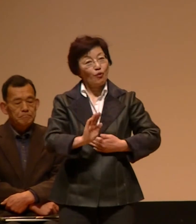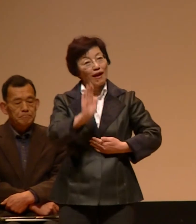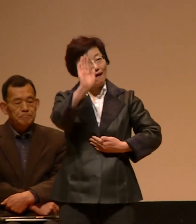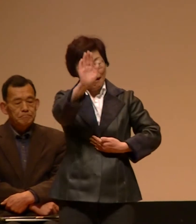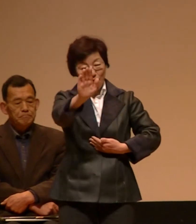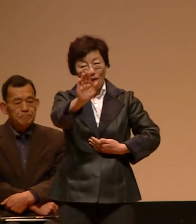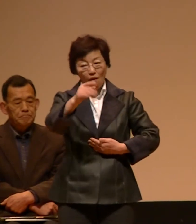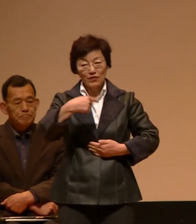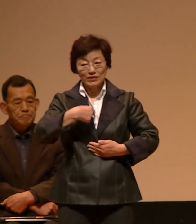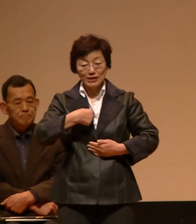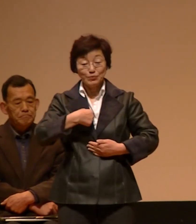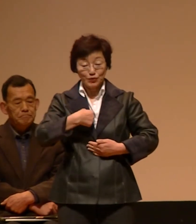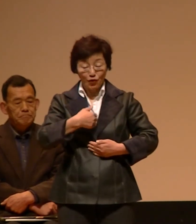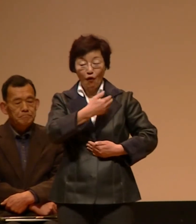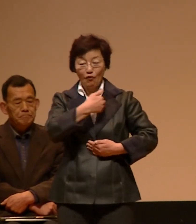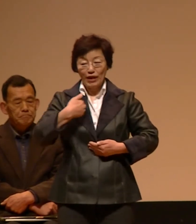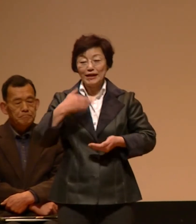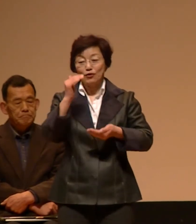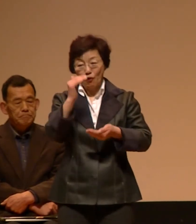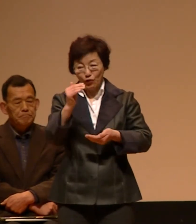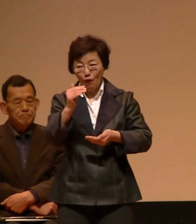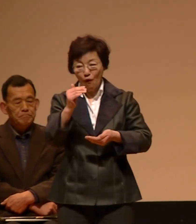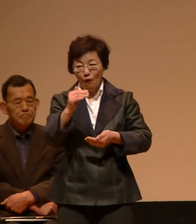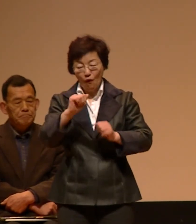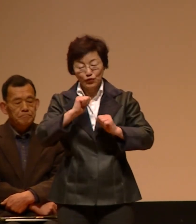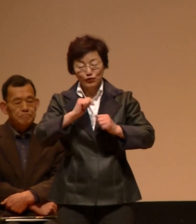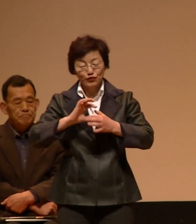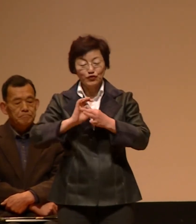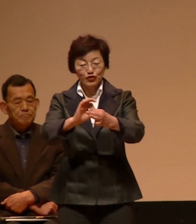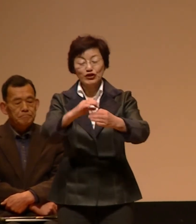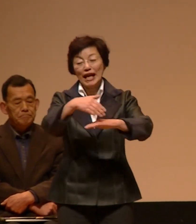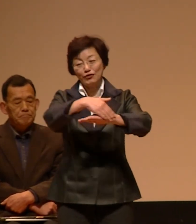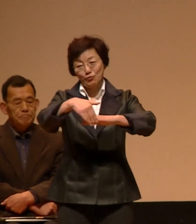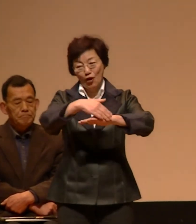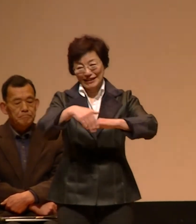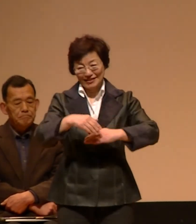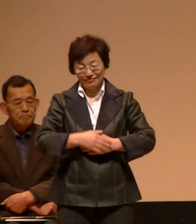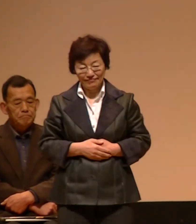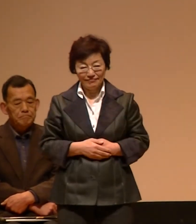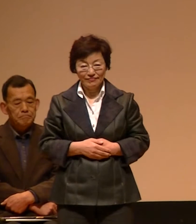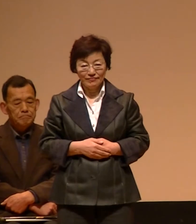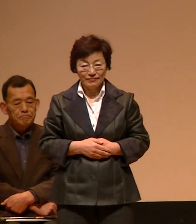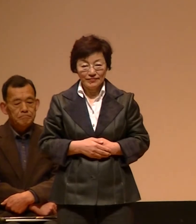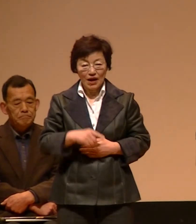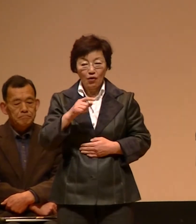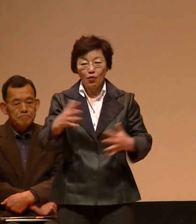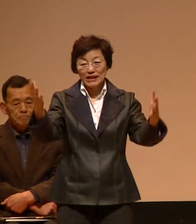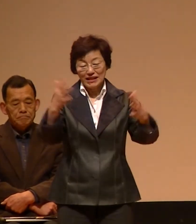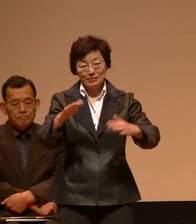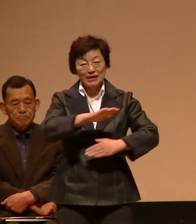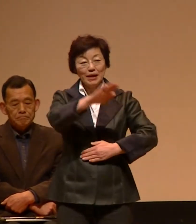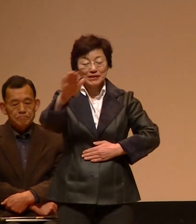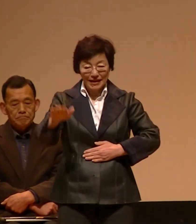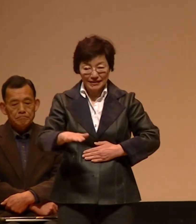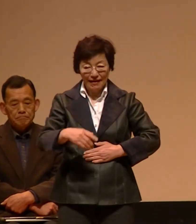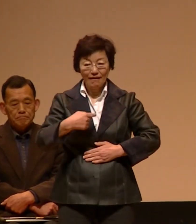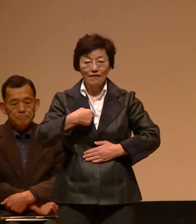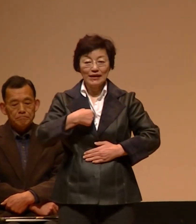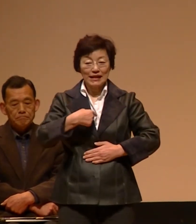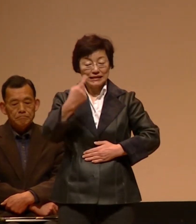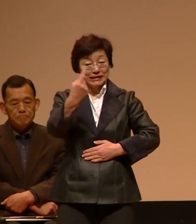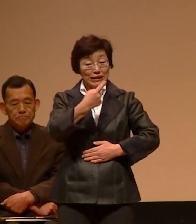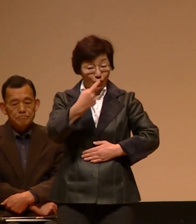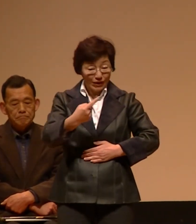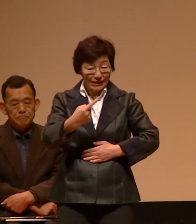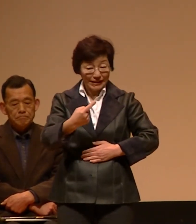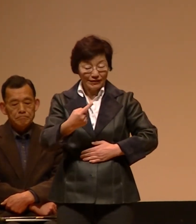自分のできる範囲で、続けていくつもりです。今日ここにおいでの皆さん、私は一人がみ